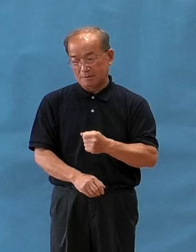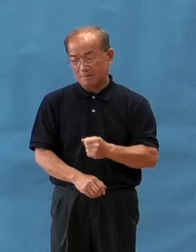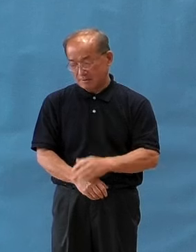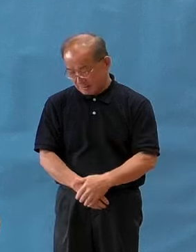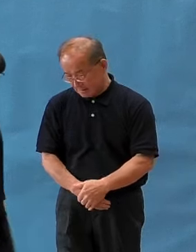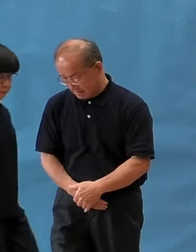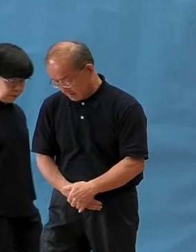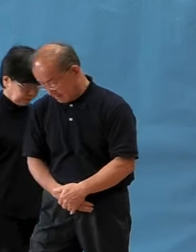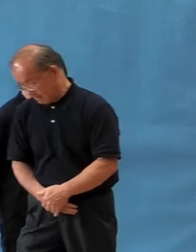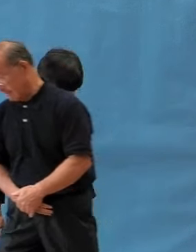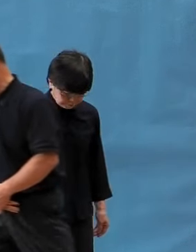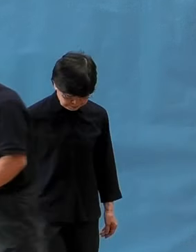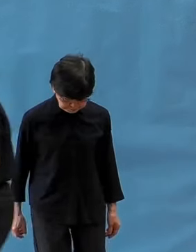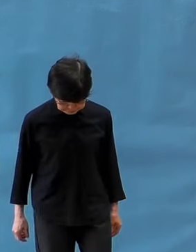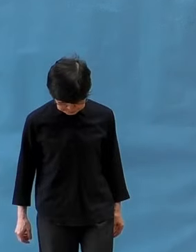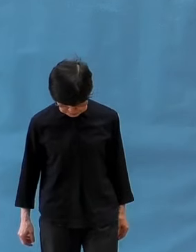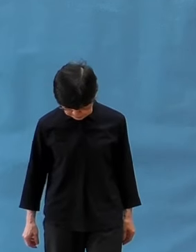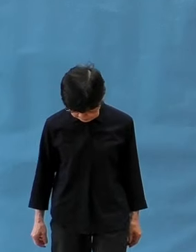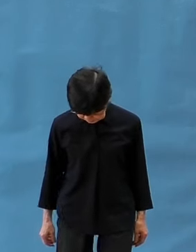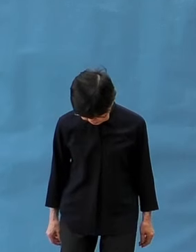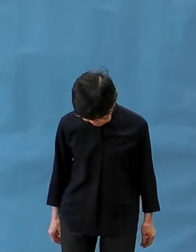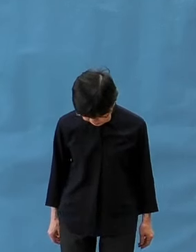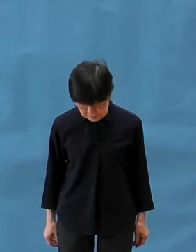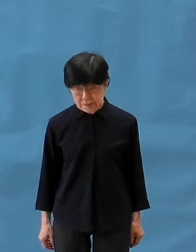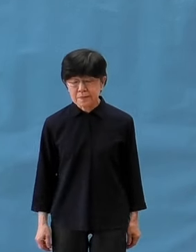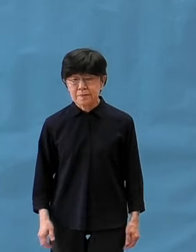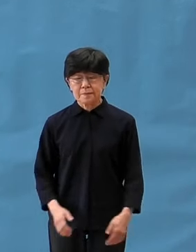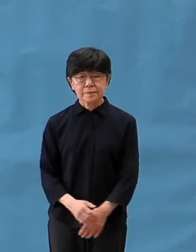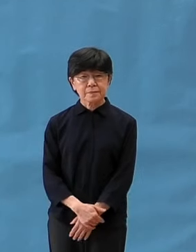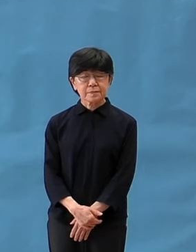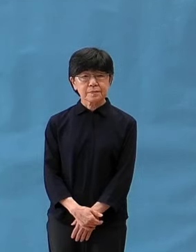だと思うので、思います。あの、